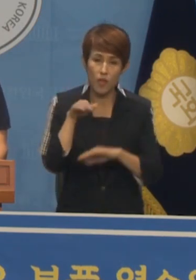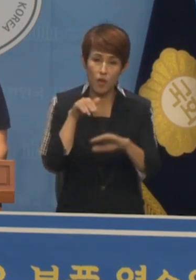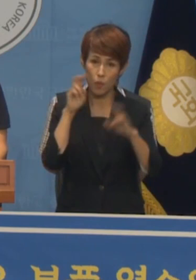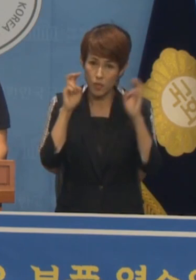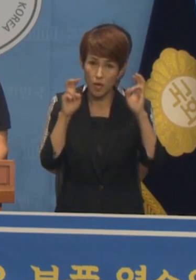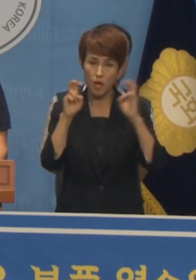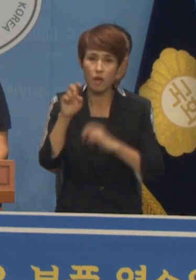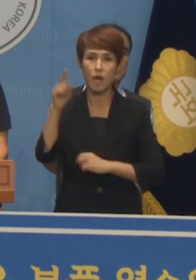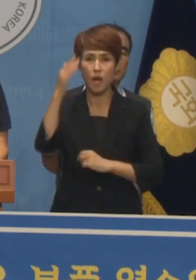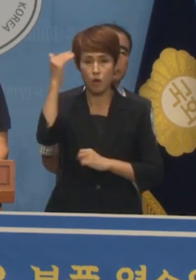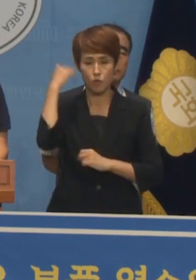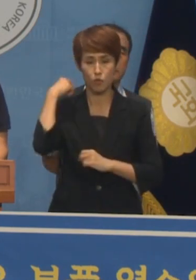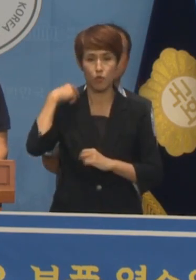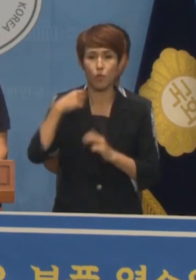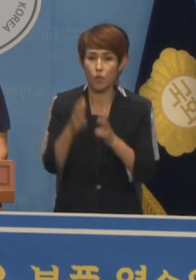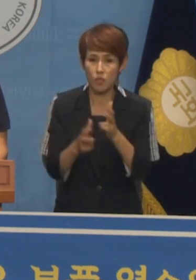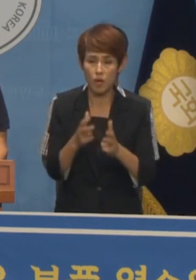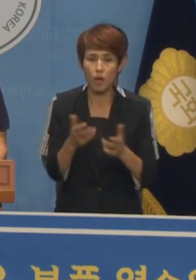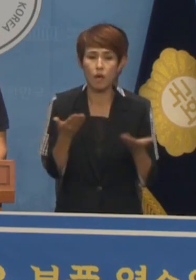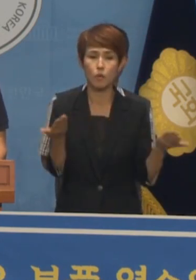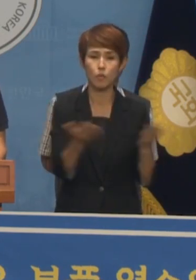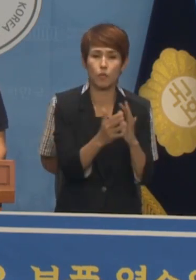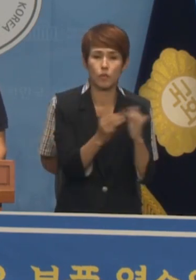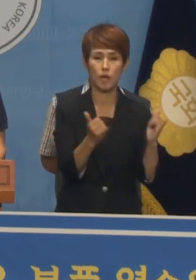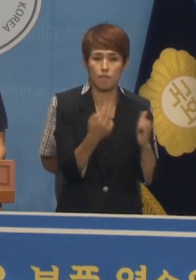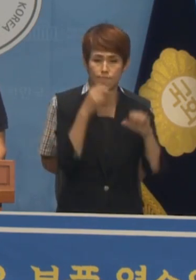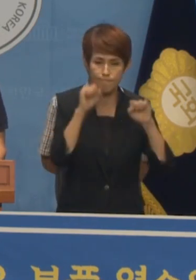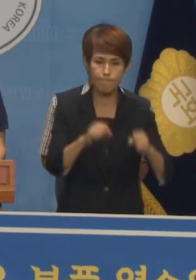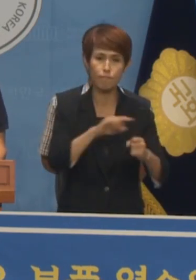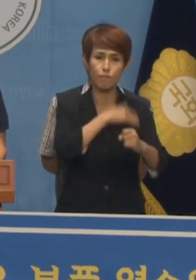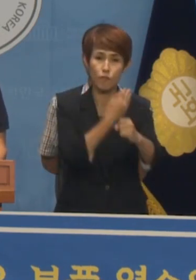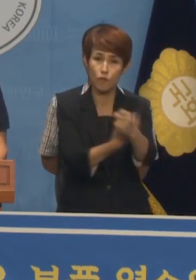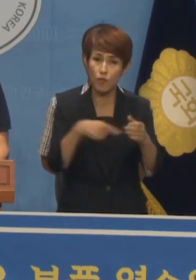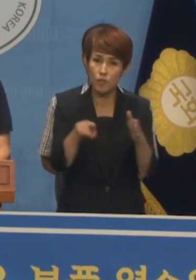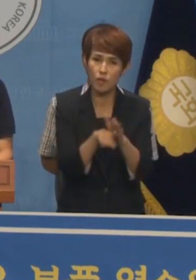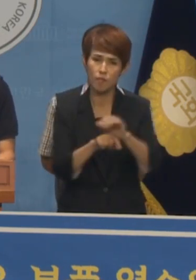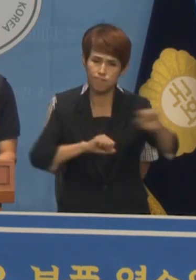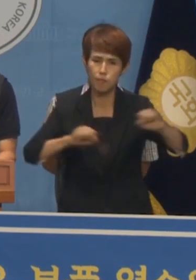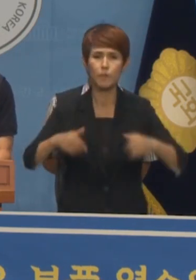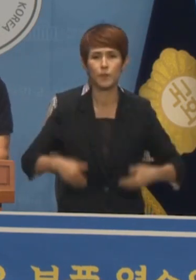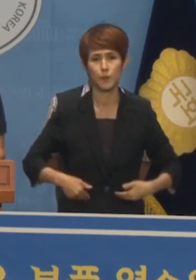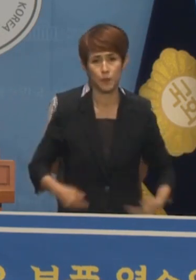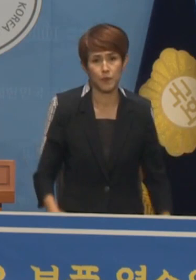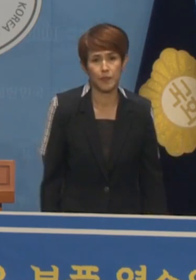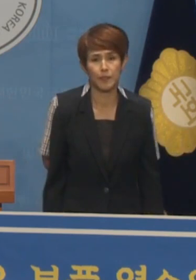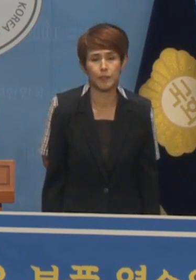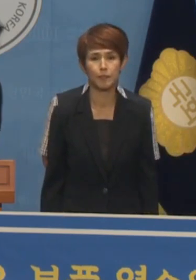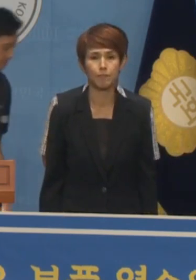유지와 한국 노동자의 생존권을 보장하기 위해 적극 나서야 한다. 이상입니다.